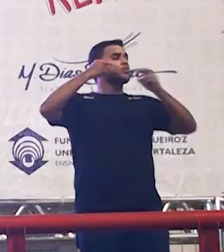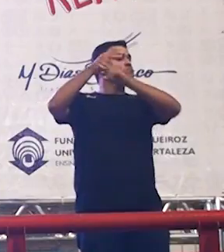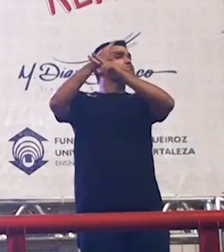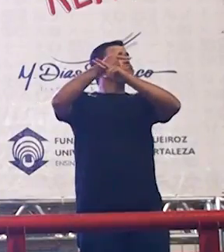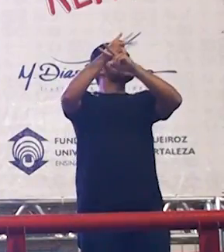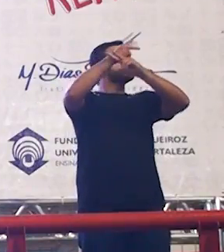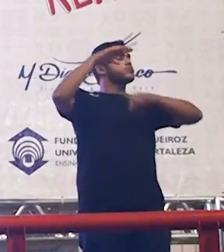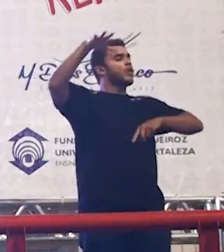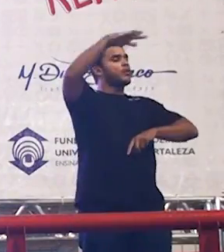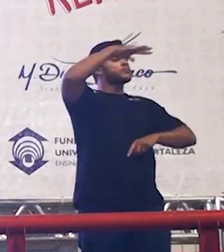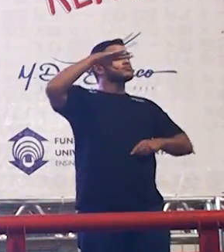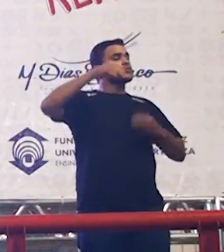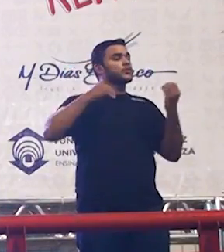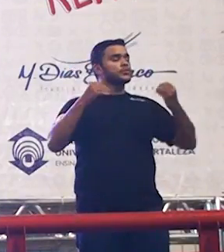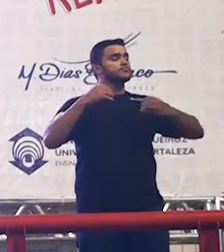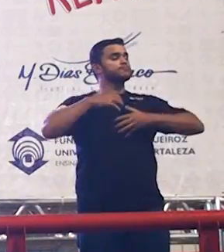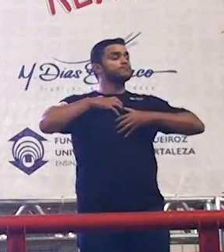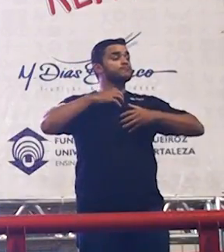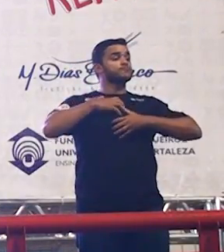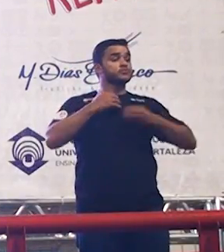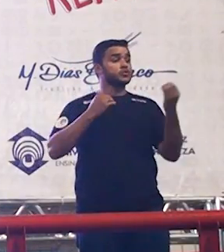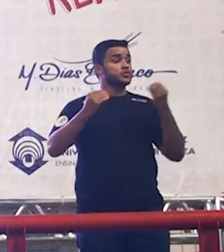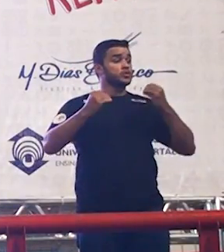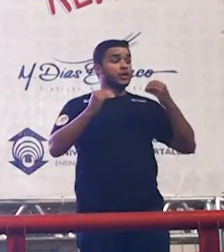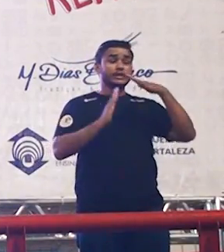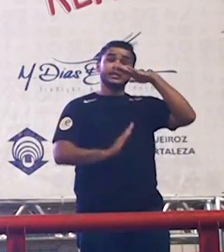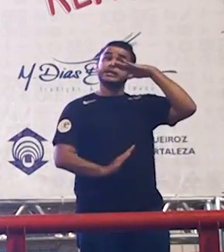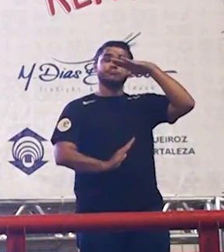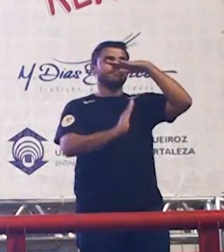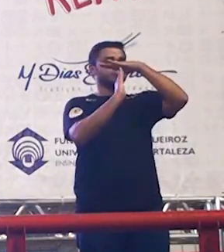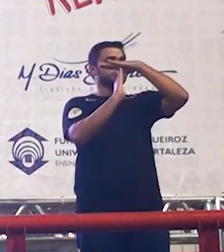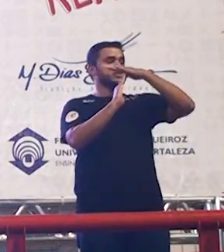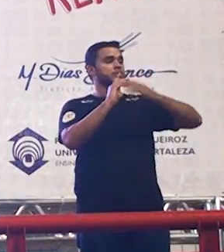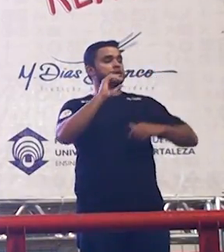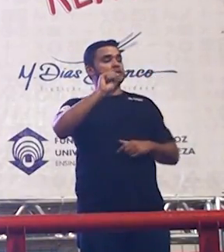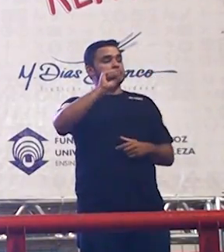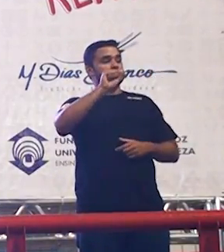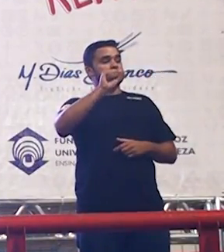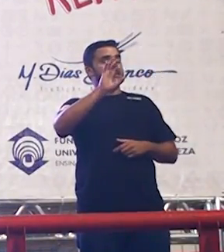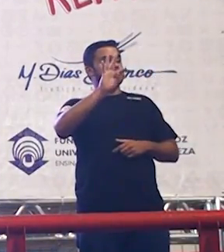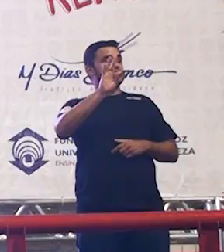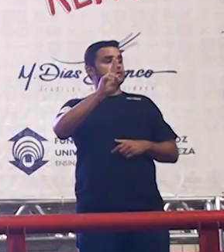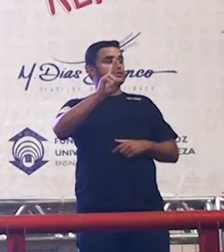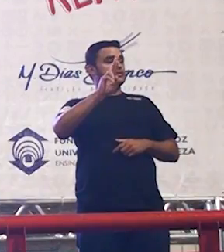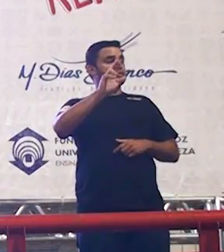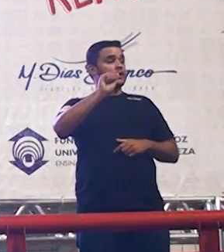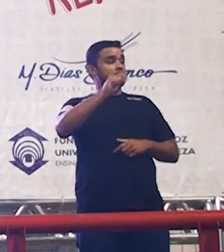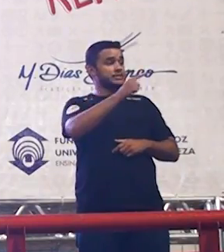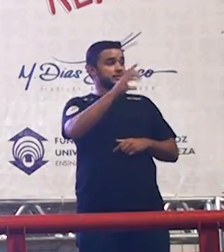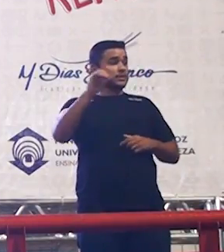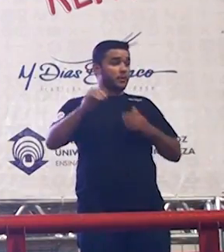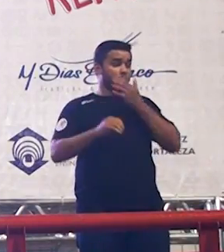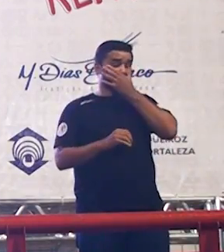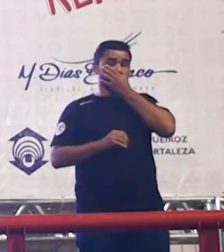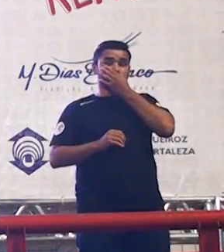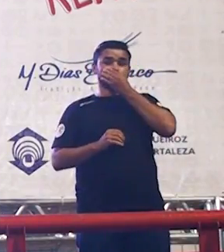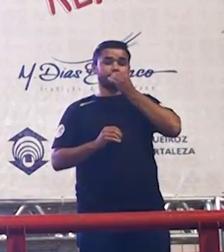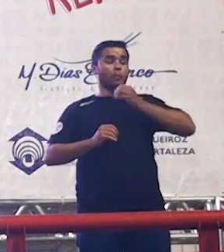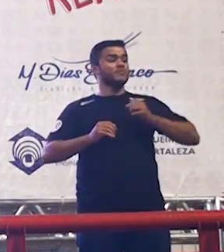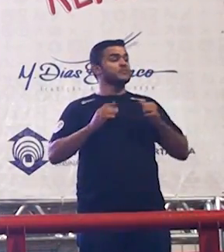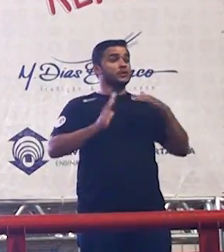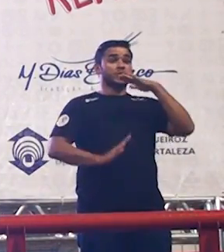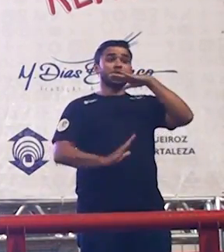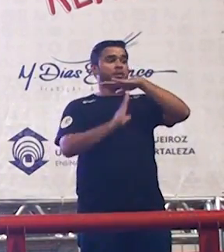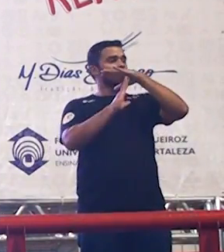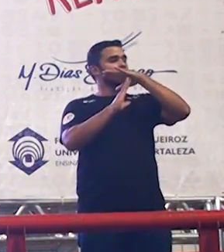ponto de saturação? É o limite máximo, ponto de saturação. É o limite